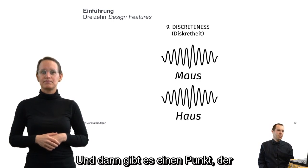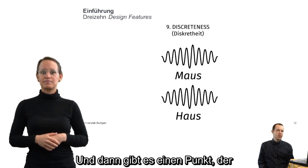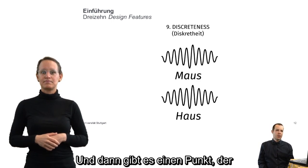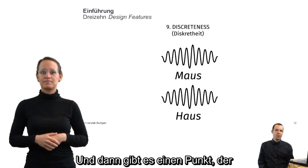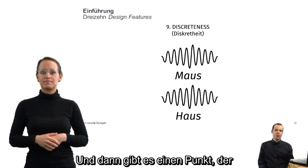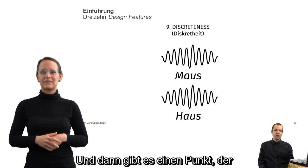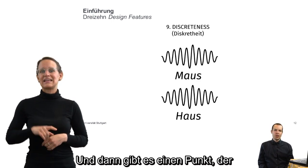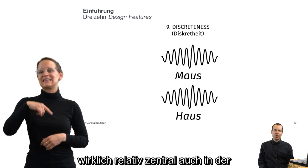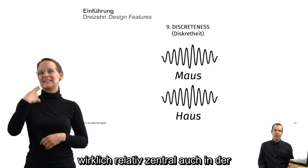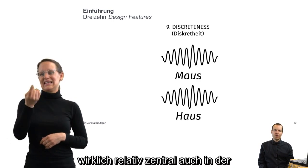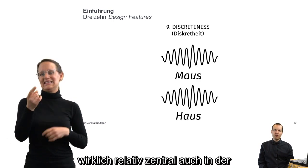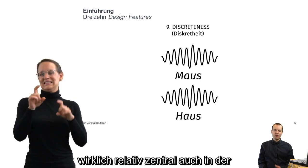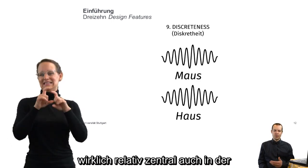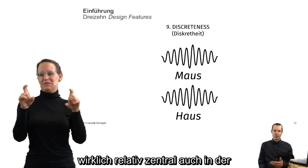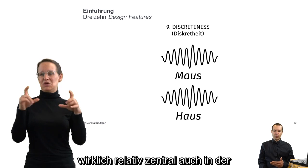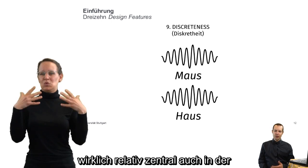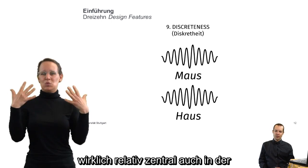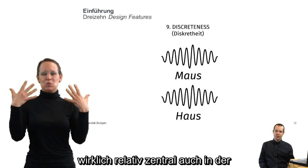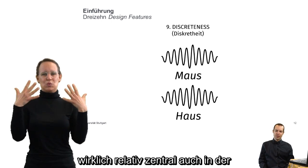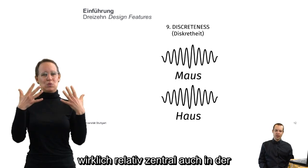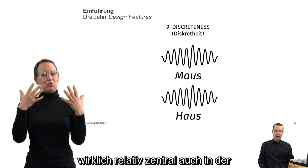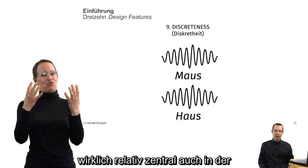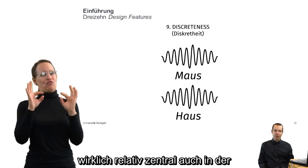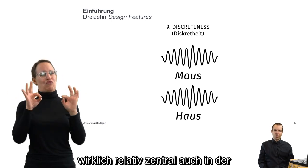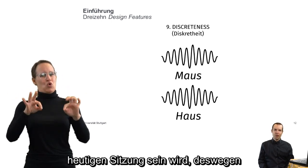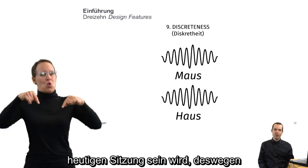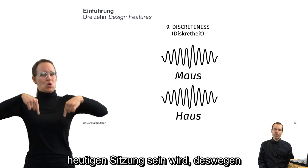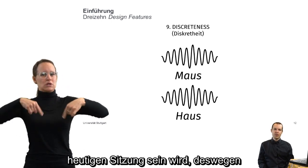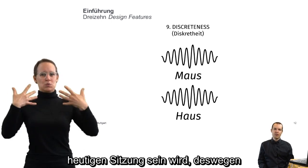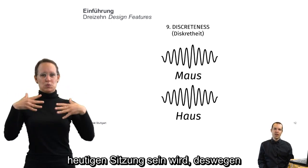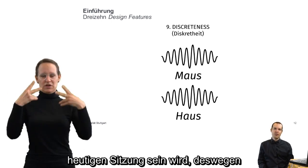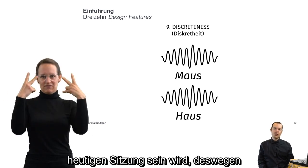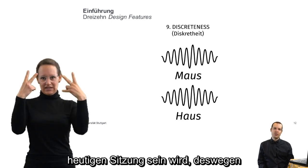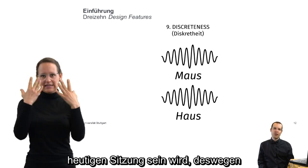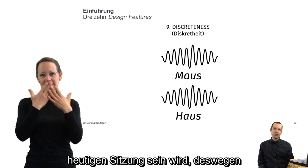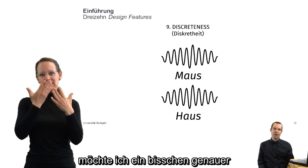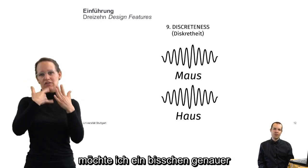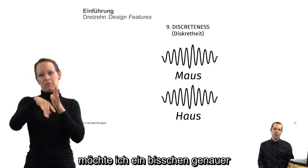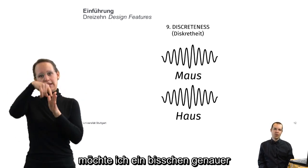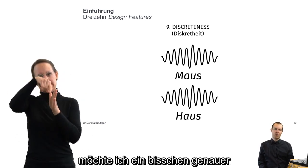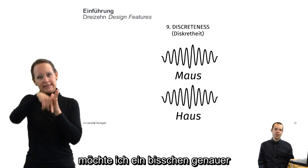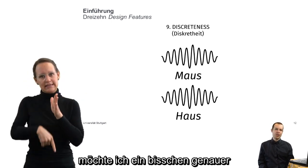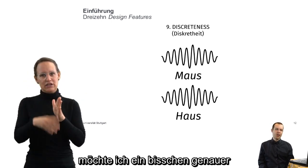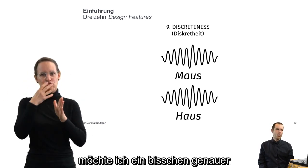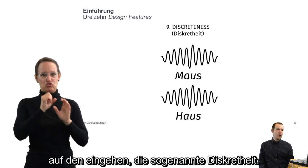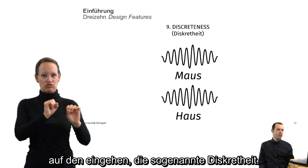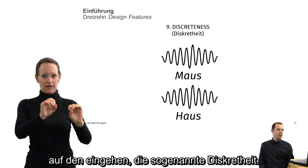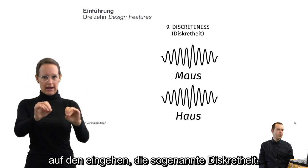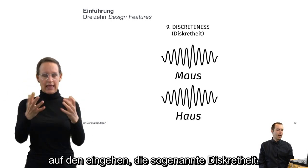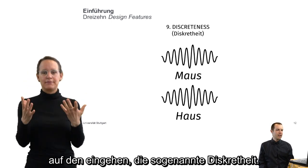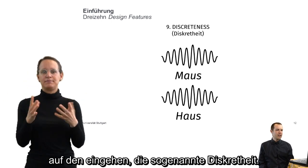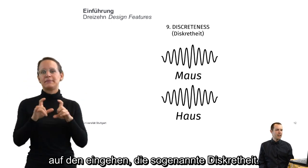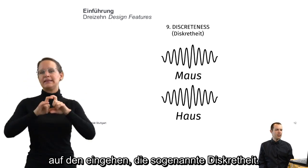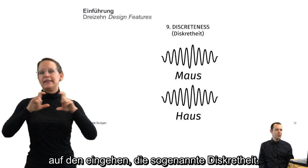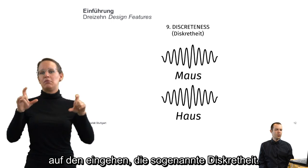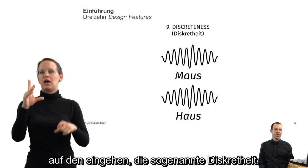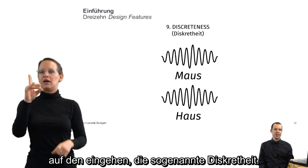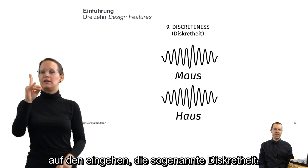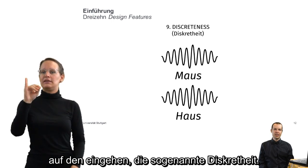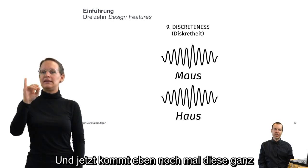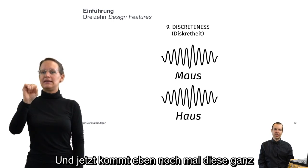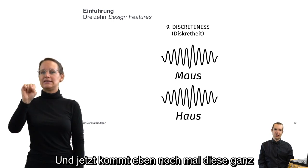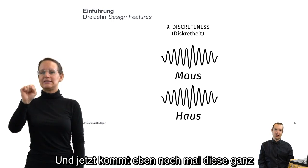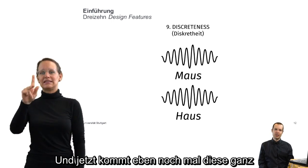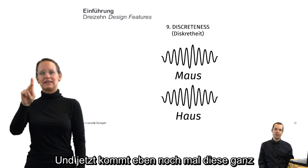Dann gibt es einen Punkt, der wirklich relativ zentral auch in der heutigen Sitzung sein wird. Das möchte ich ein bisschen genauer auf den eingehen, die